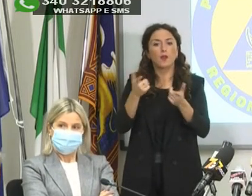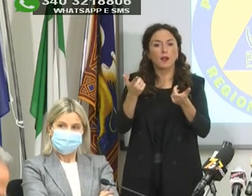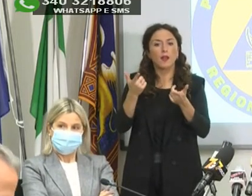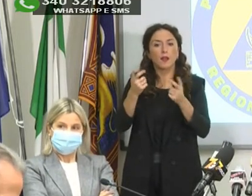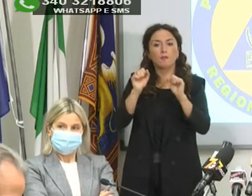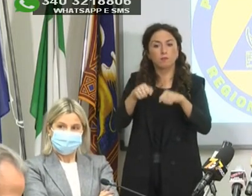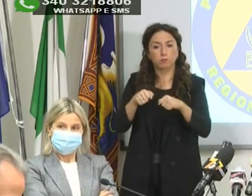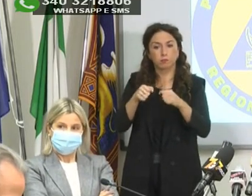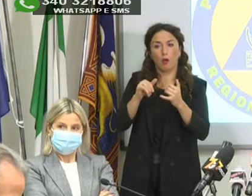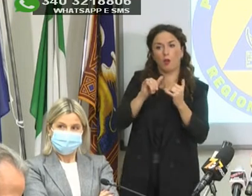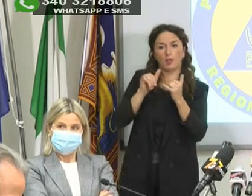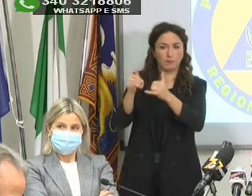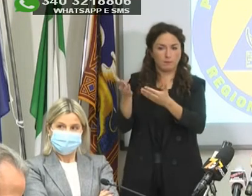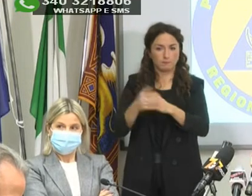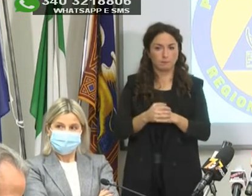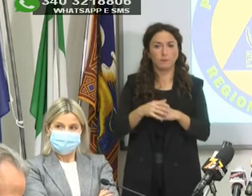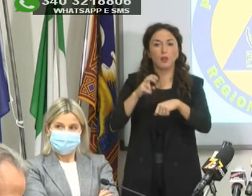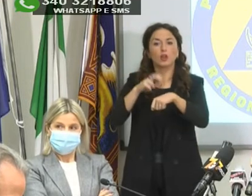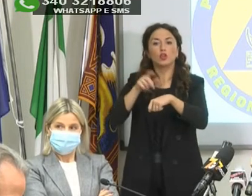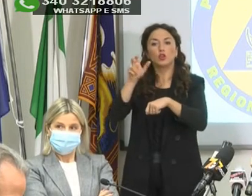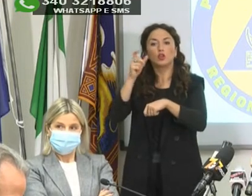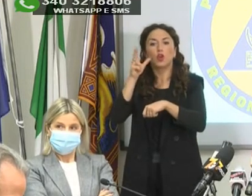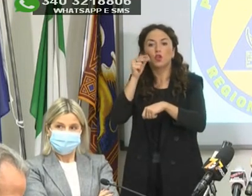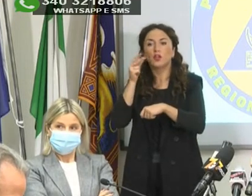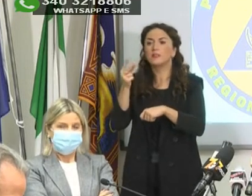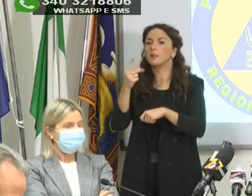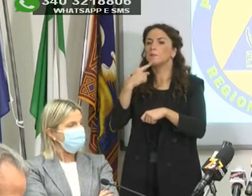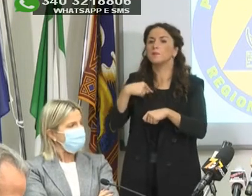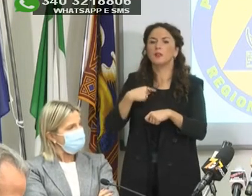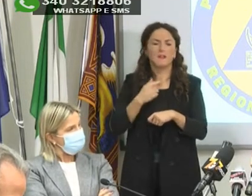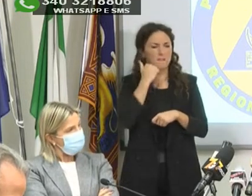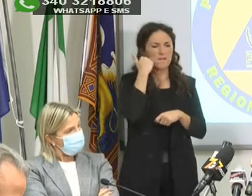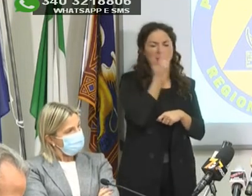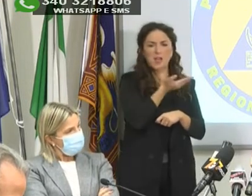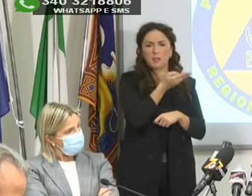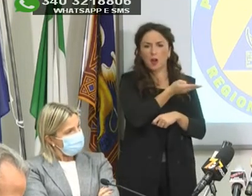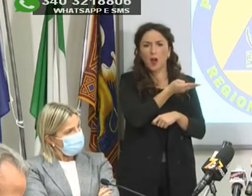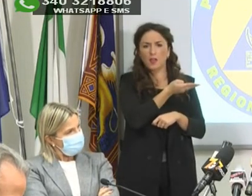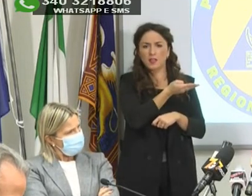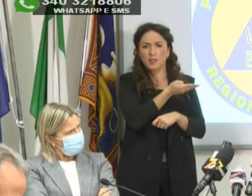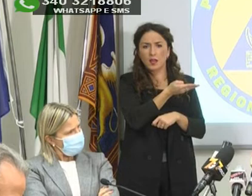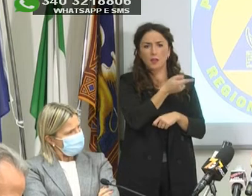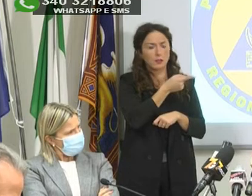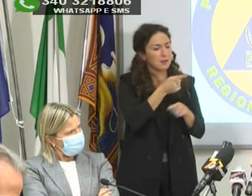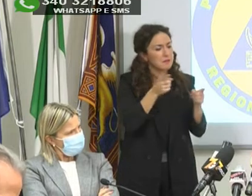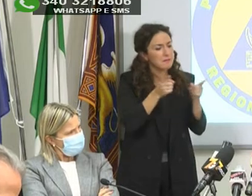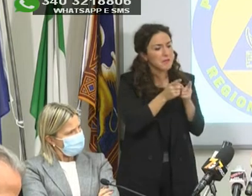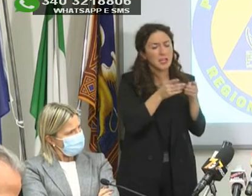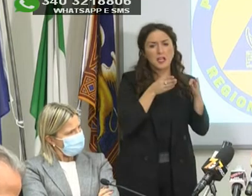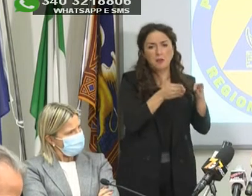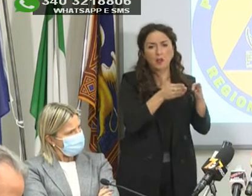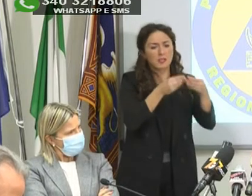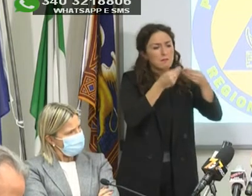positivo. Mi ha scritto una dottoressa e mi ha detto, ma lei si deve vergognare di dire che fa i mini corsi